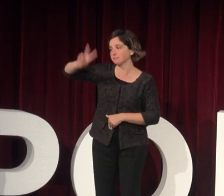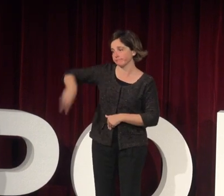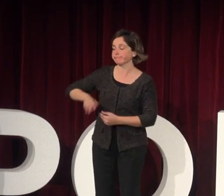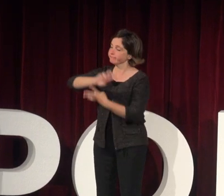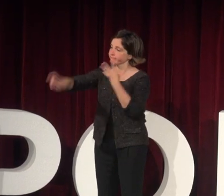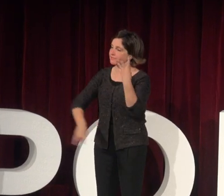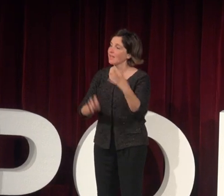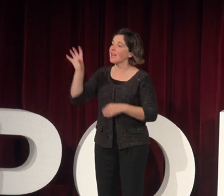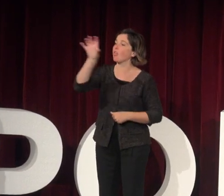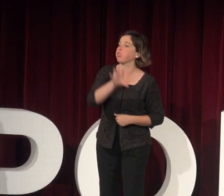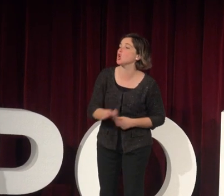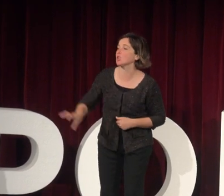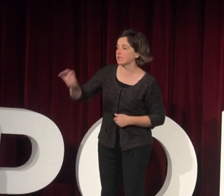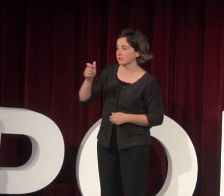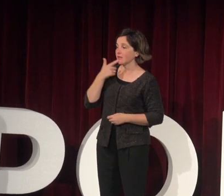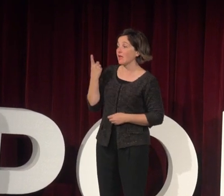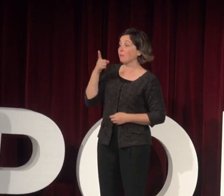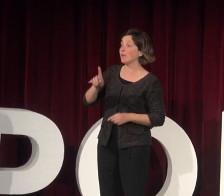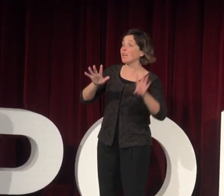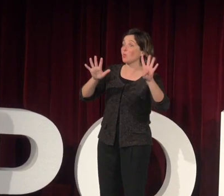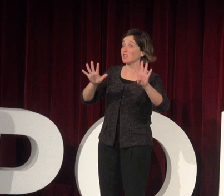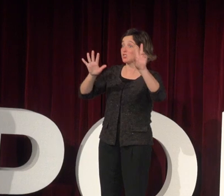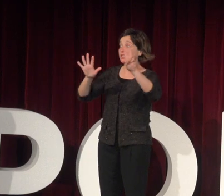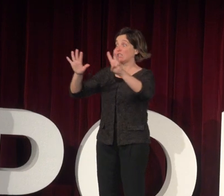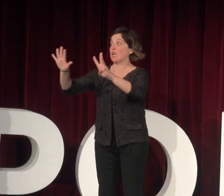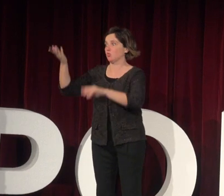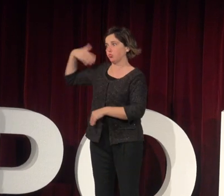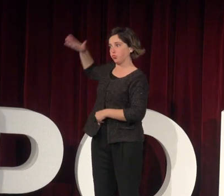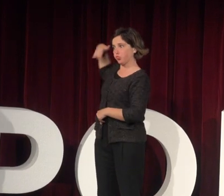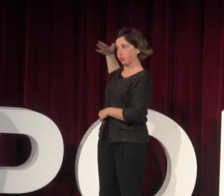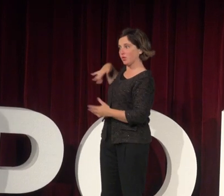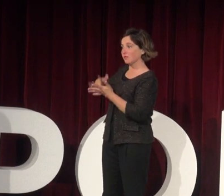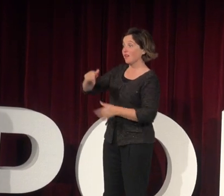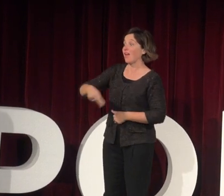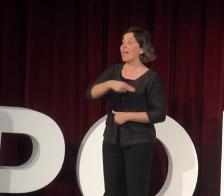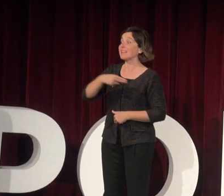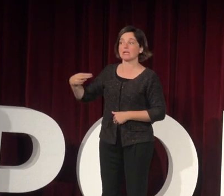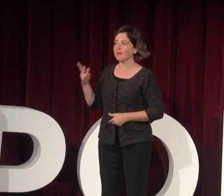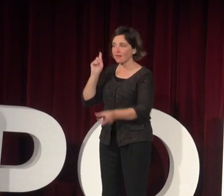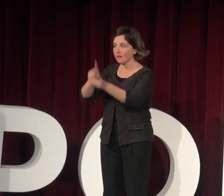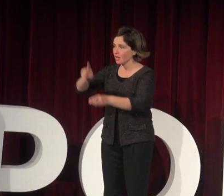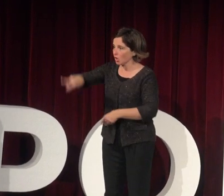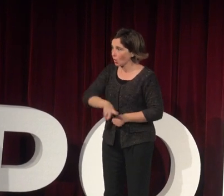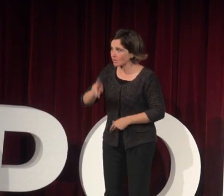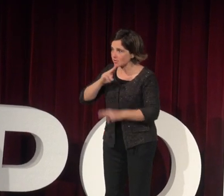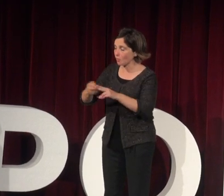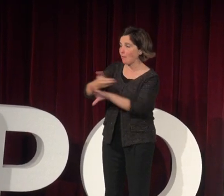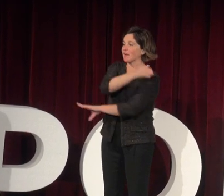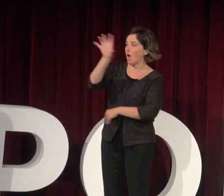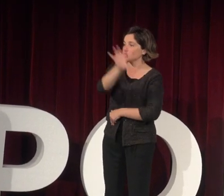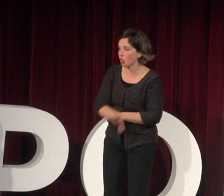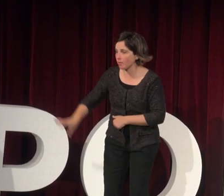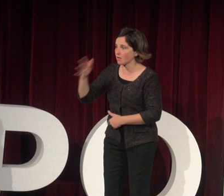que hay diferentes naciones, se hizo en 1978. Que Cantabria no formaba parte de las